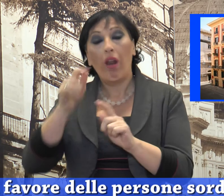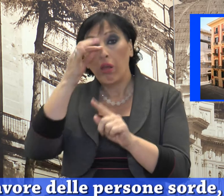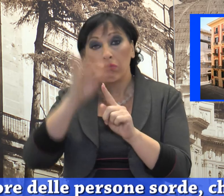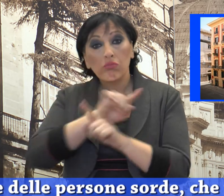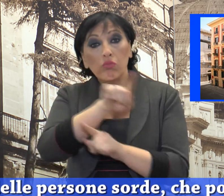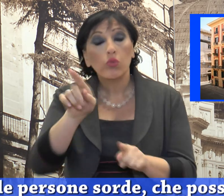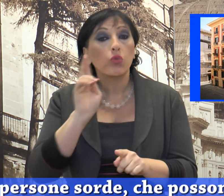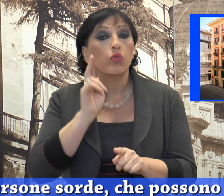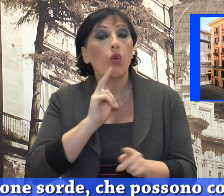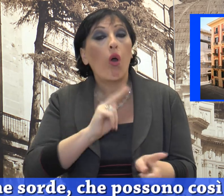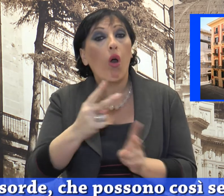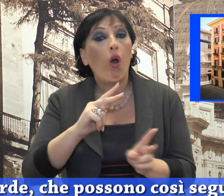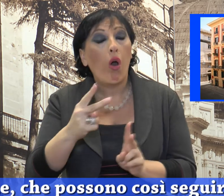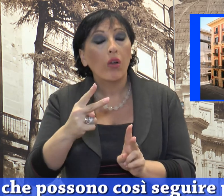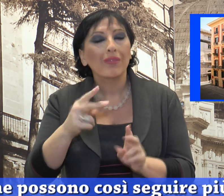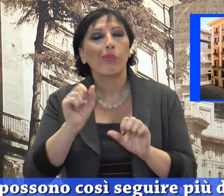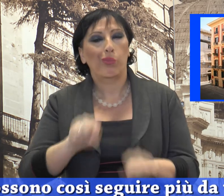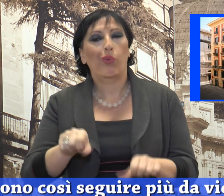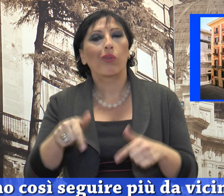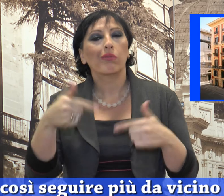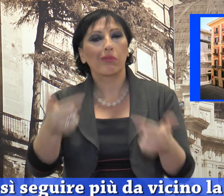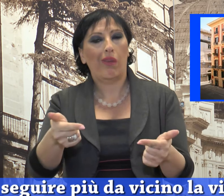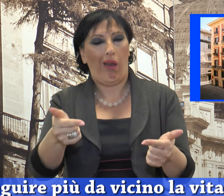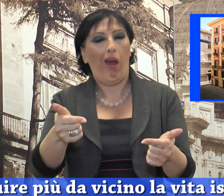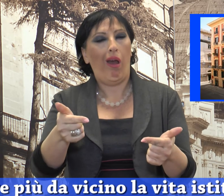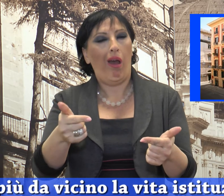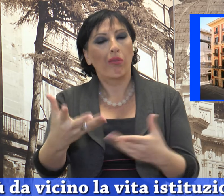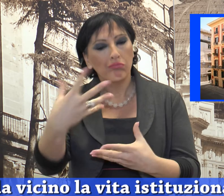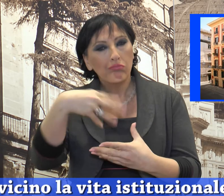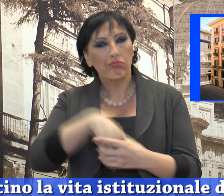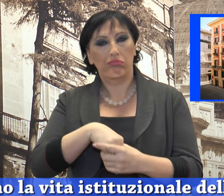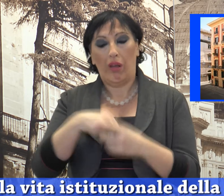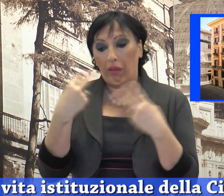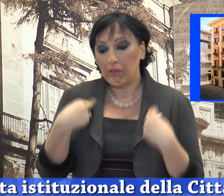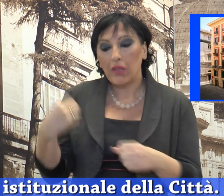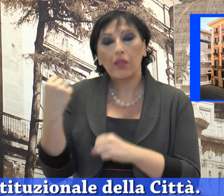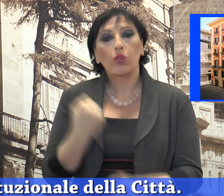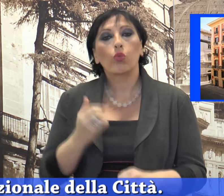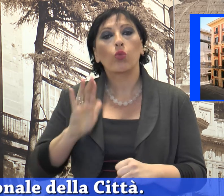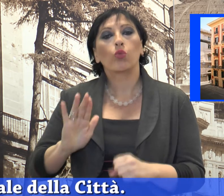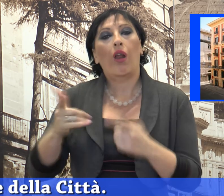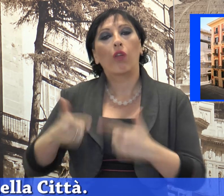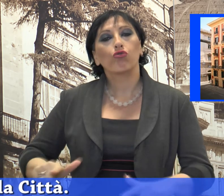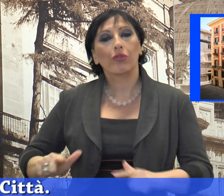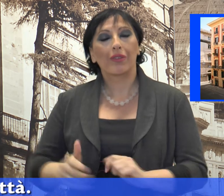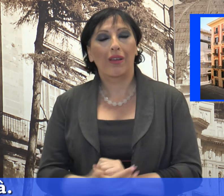persone sorde, che possono così seguire più da vicino la vita istituzionale della città.